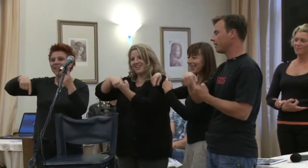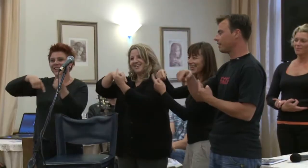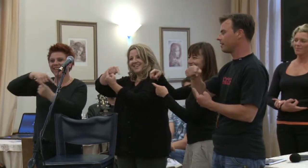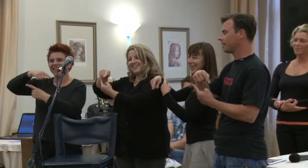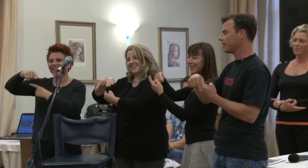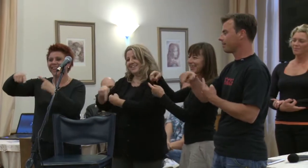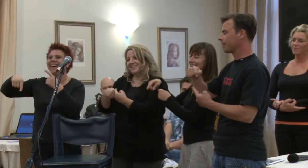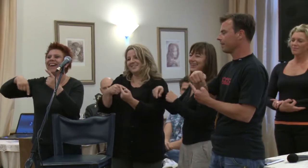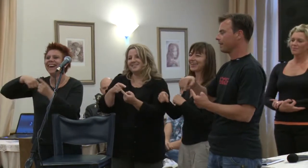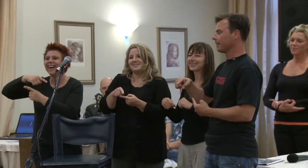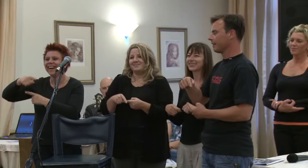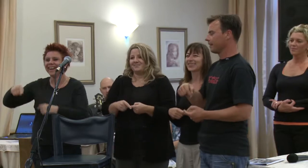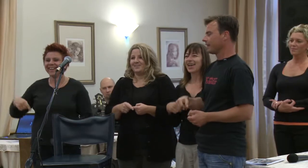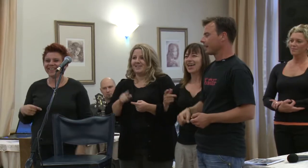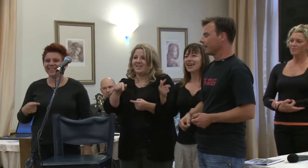niče